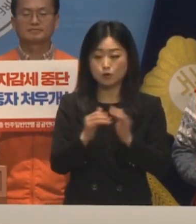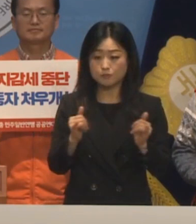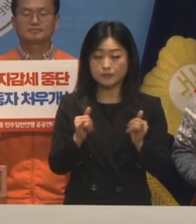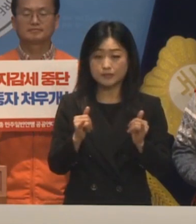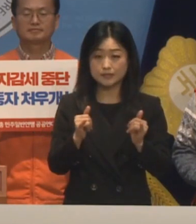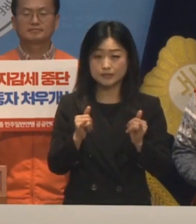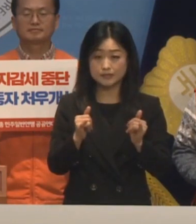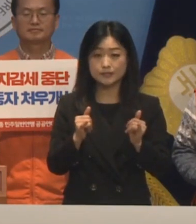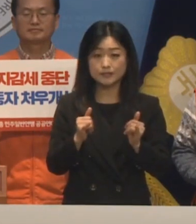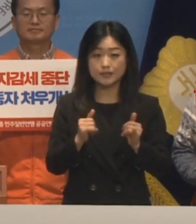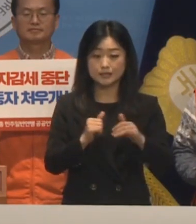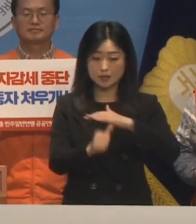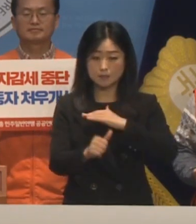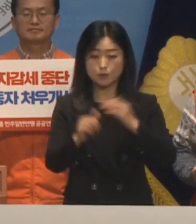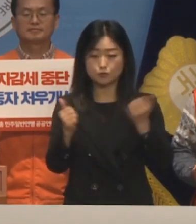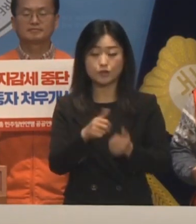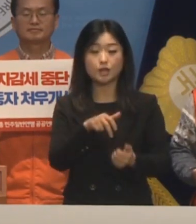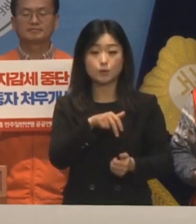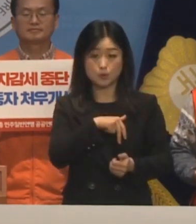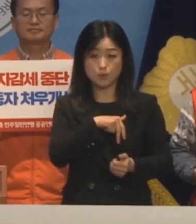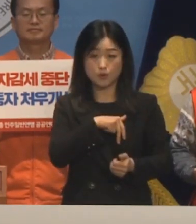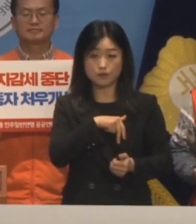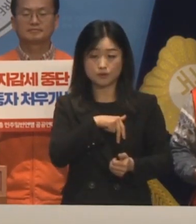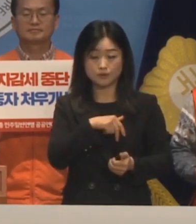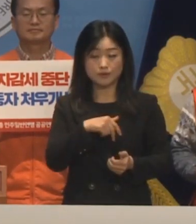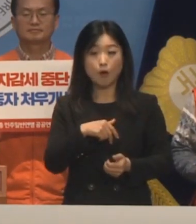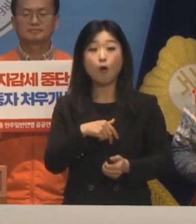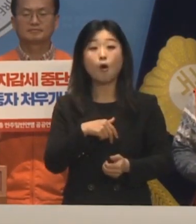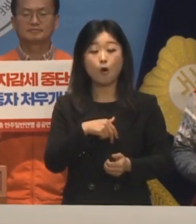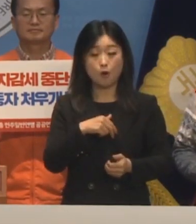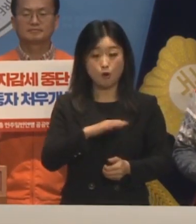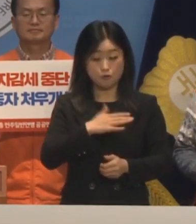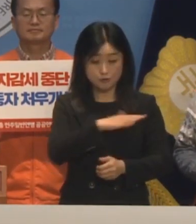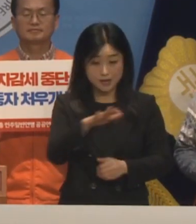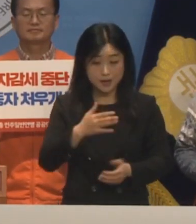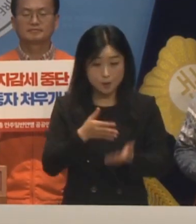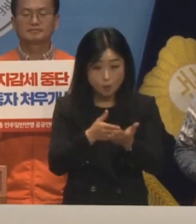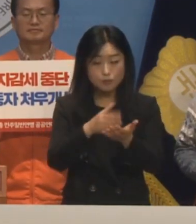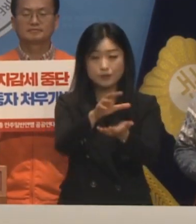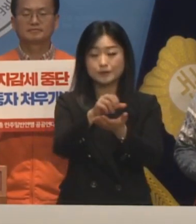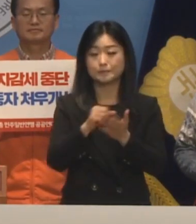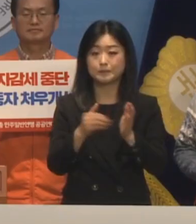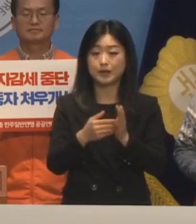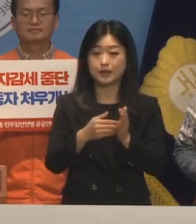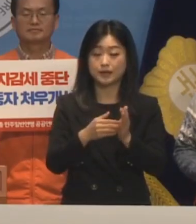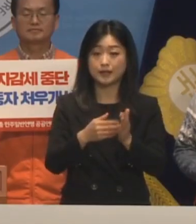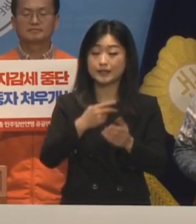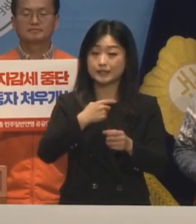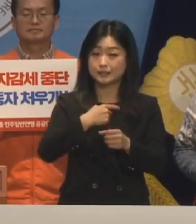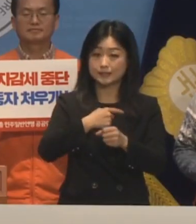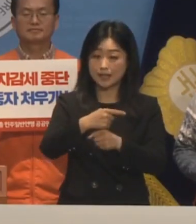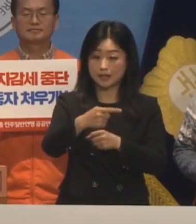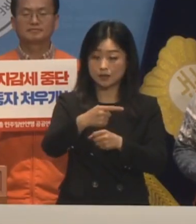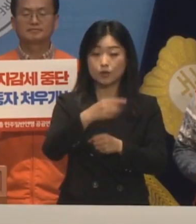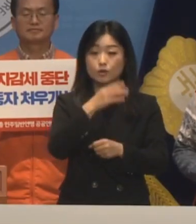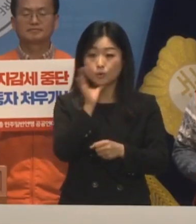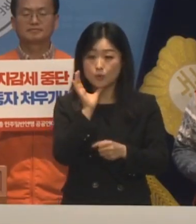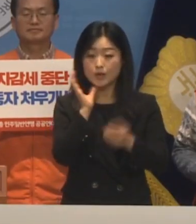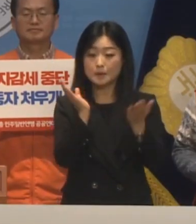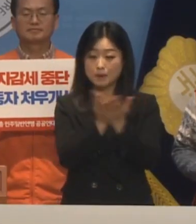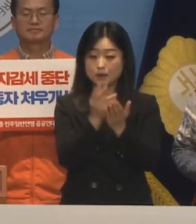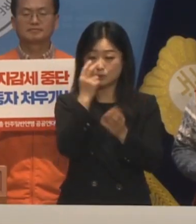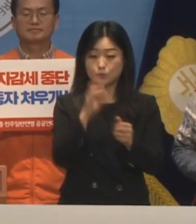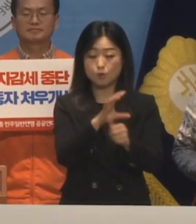대의기관인 국회의원들이 우리들의 요구를 들어주었습니다. 2025년 보건복지부 노인맞춤 돌봄